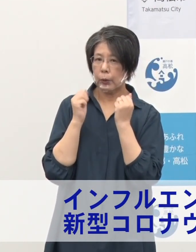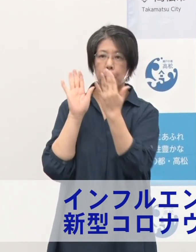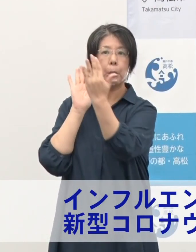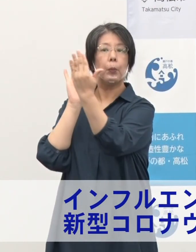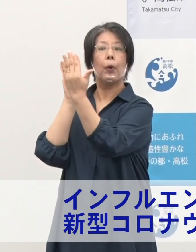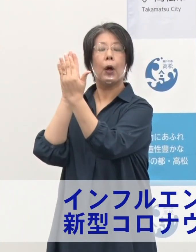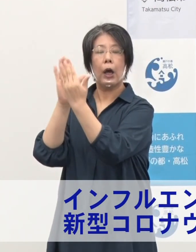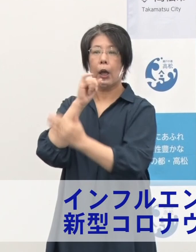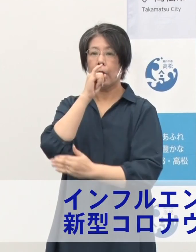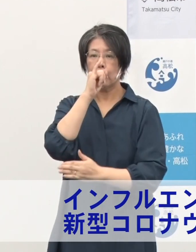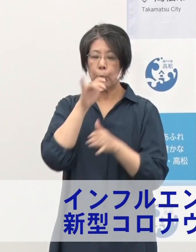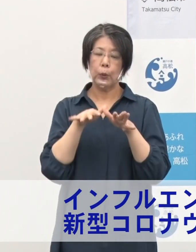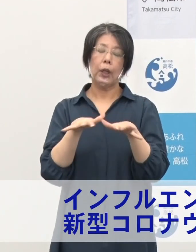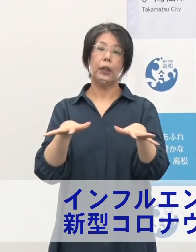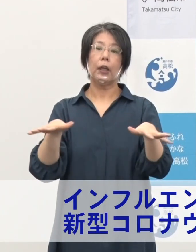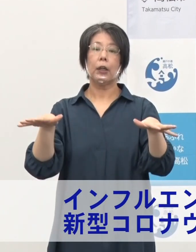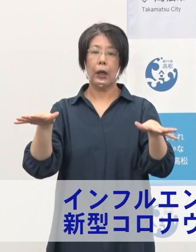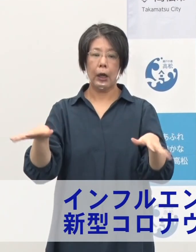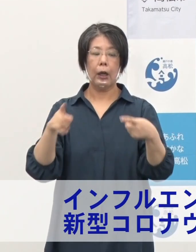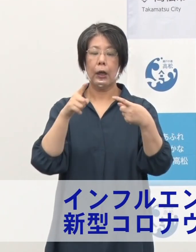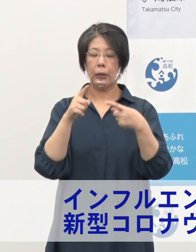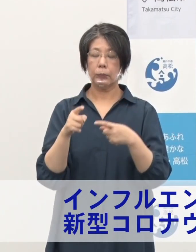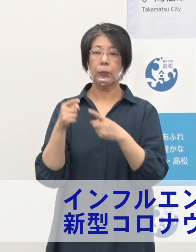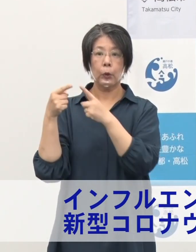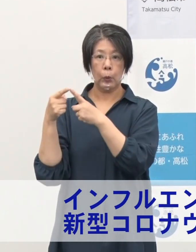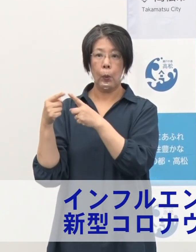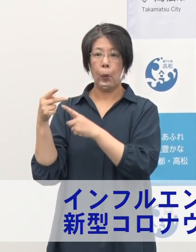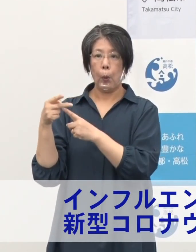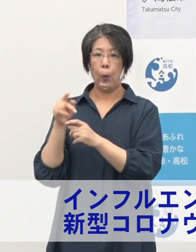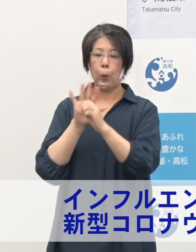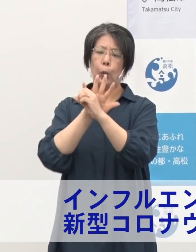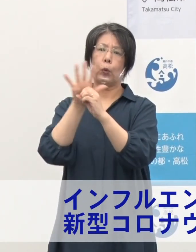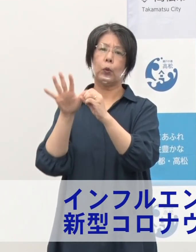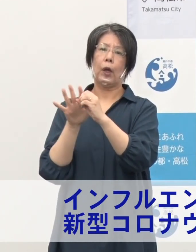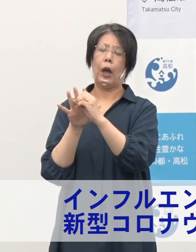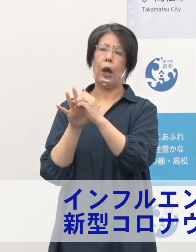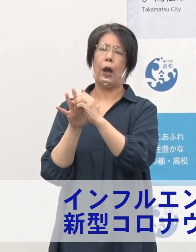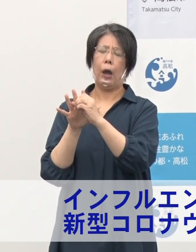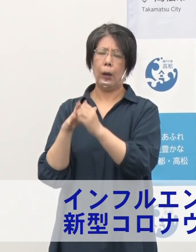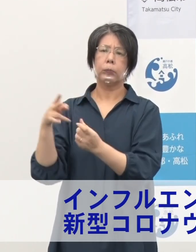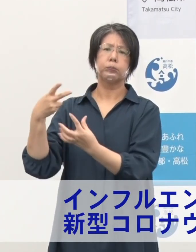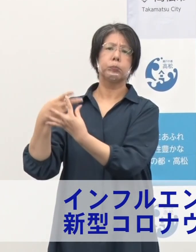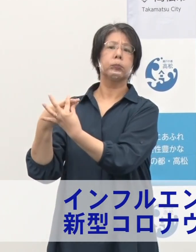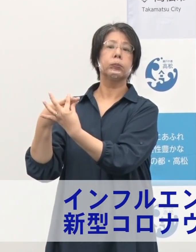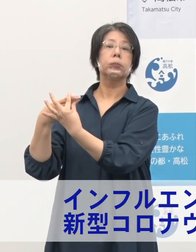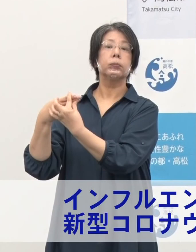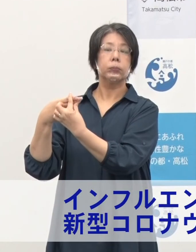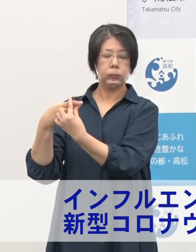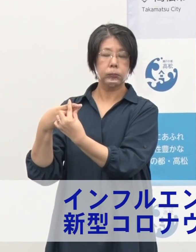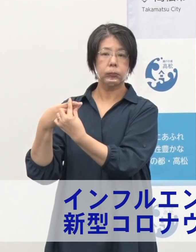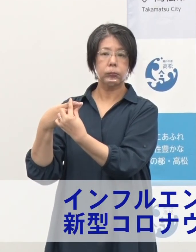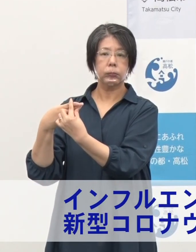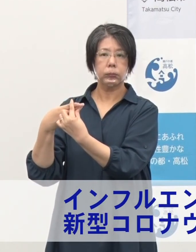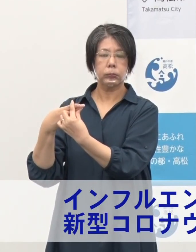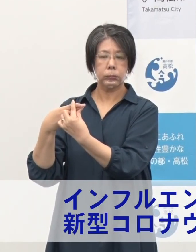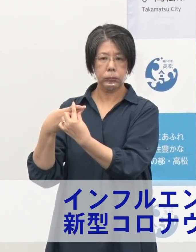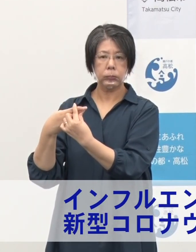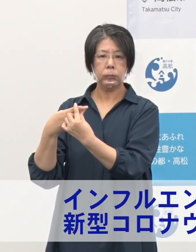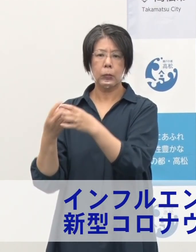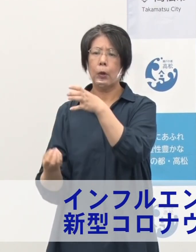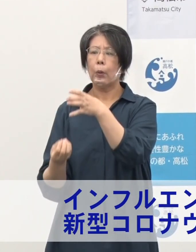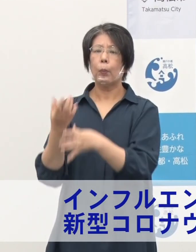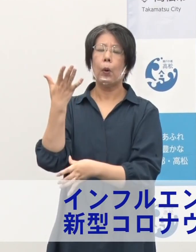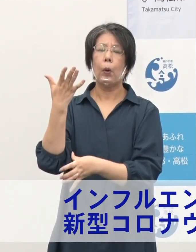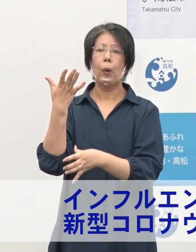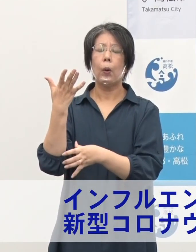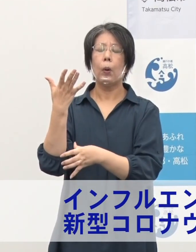インフルエンザが流行してそれと新型コロナウイルスとの正併発といいますかそういう